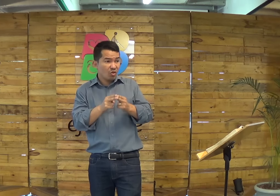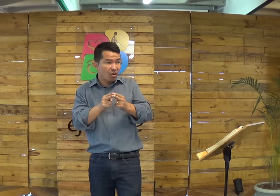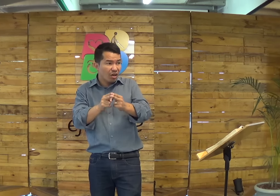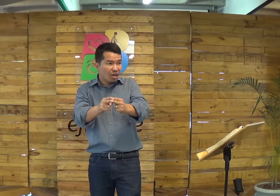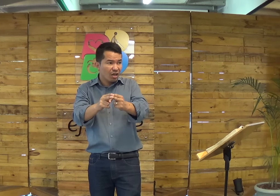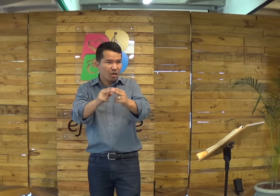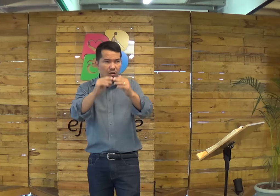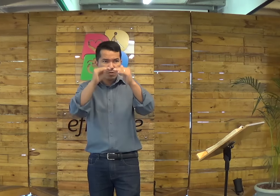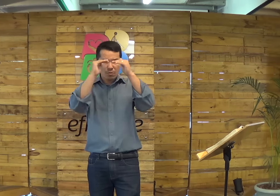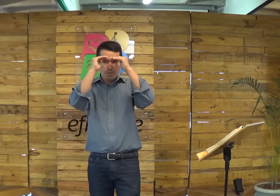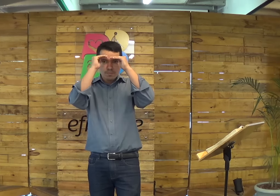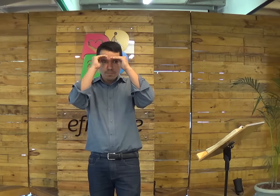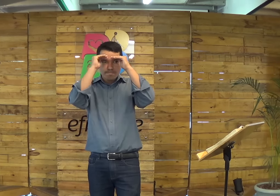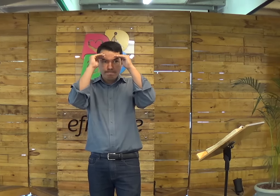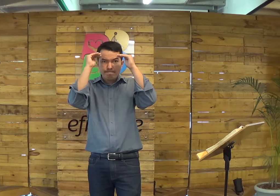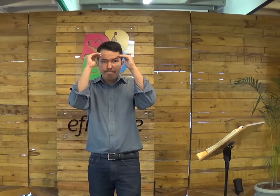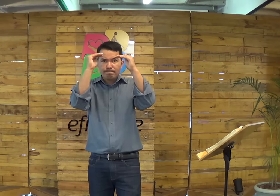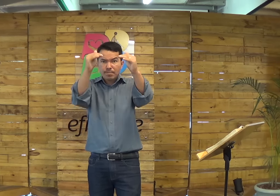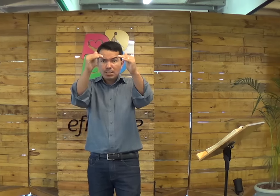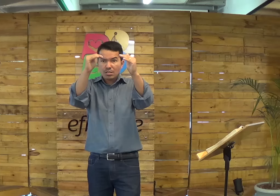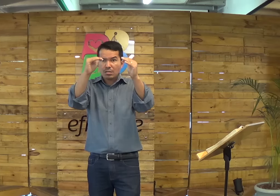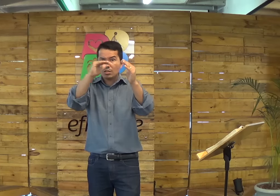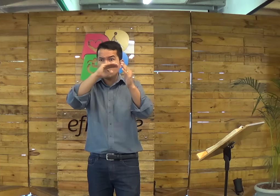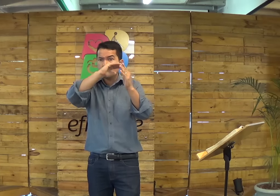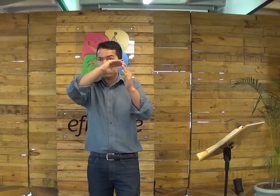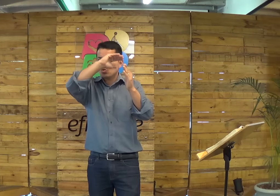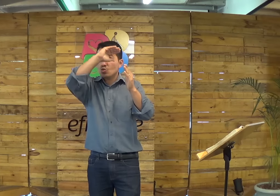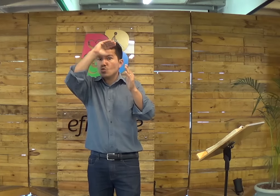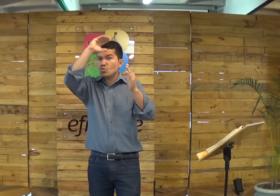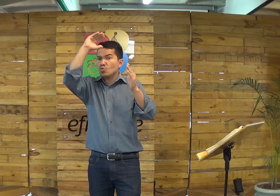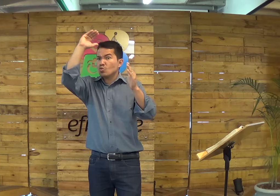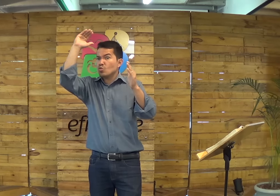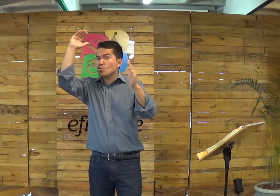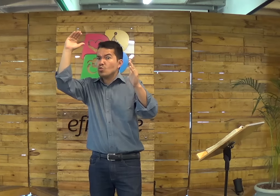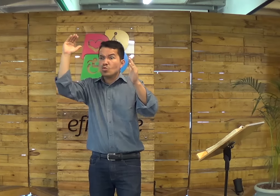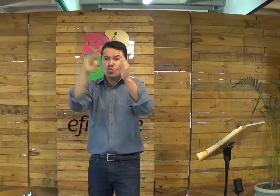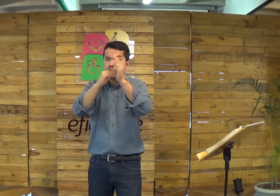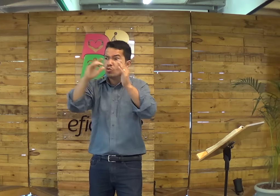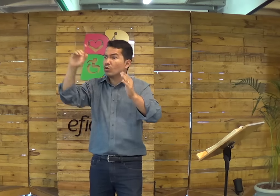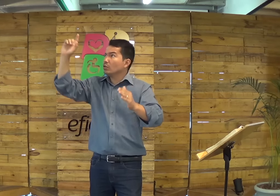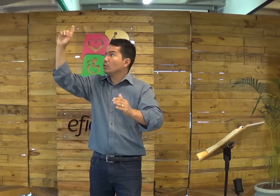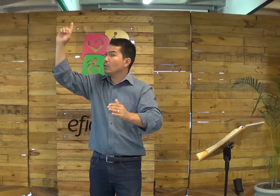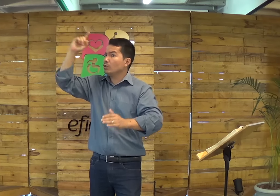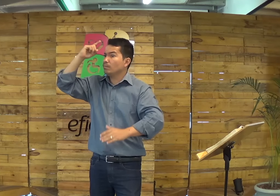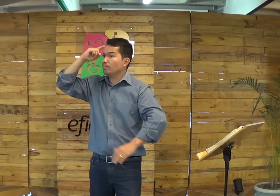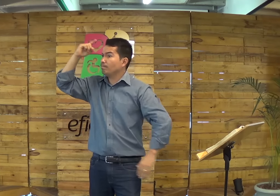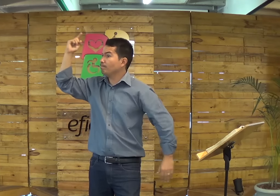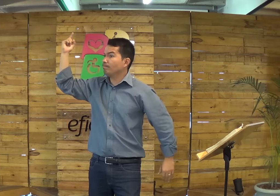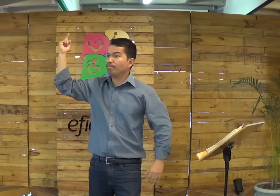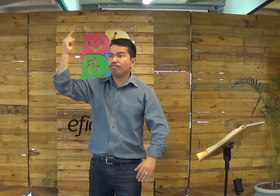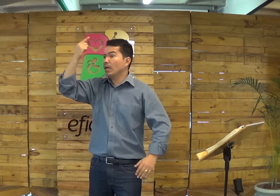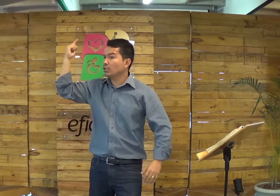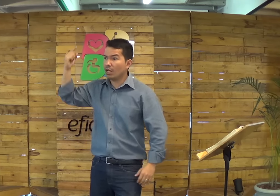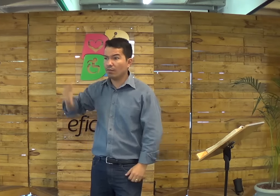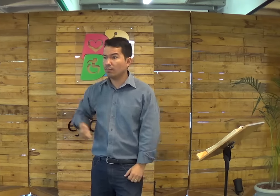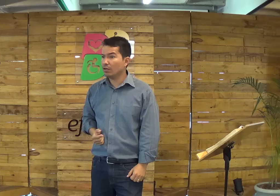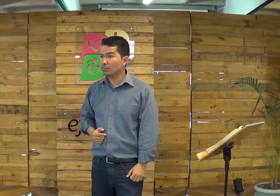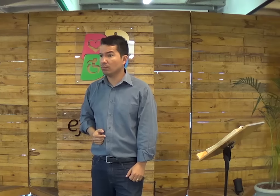hein Noé obedeceu a todas as coisas que Deus mandou que